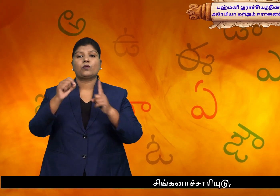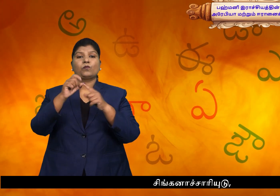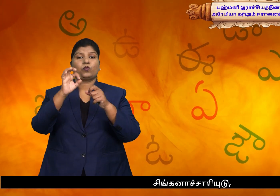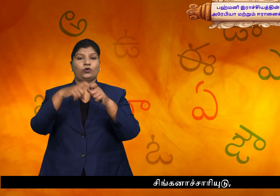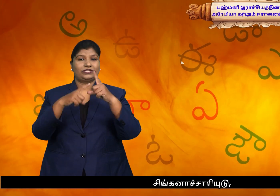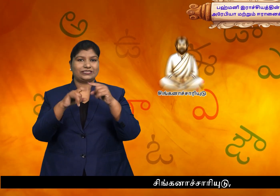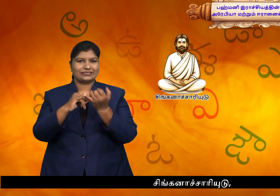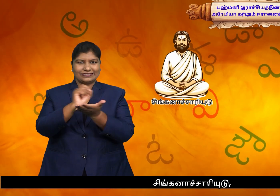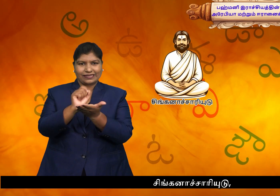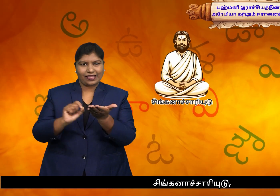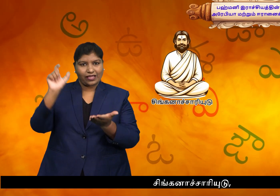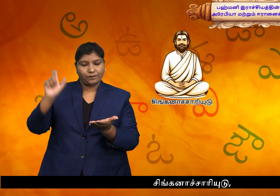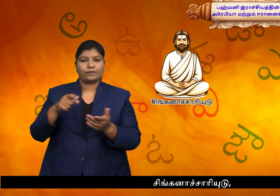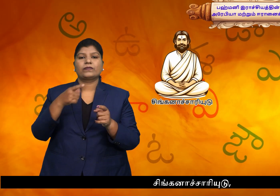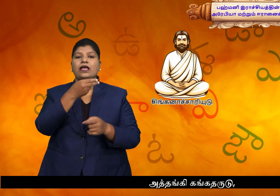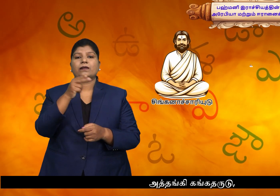సింగనాచార్యుడు,